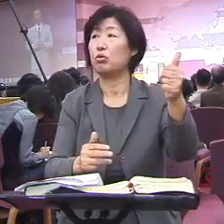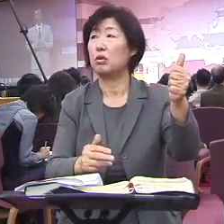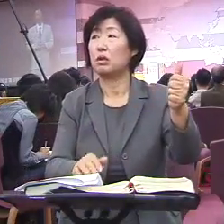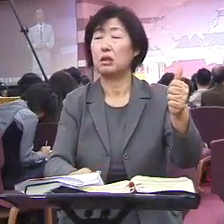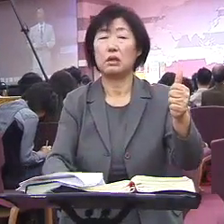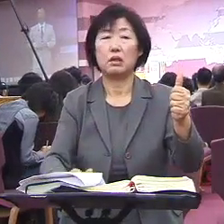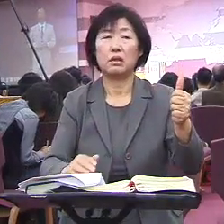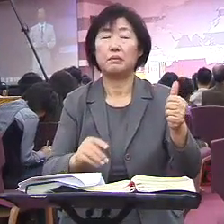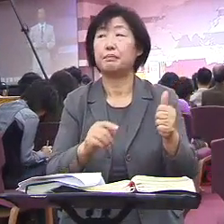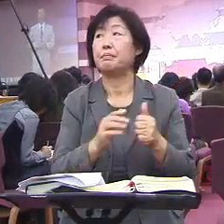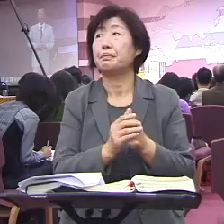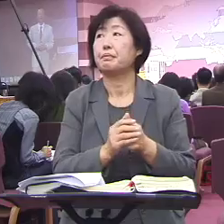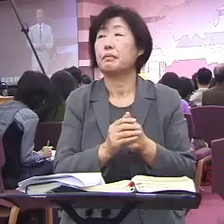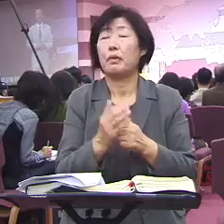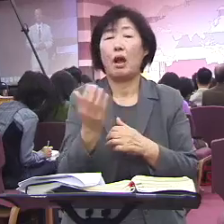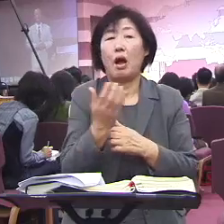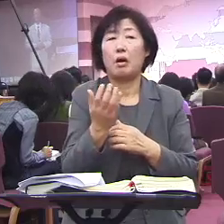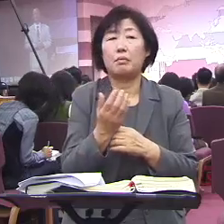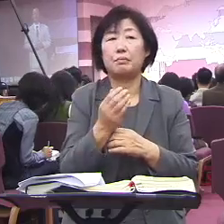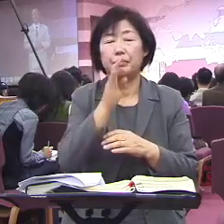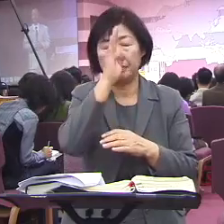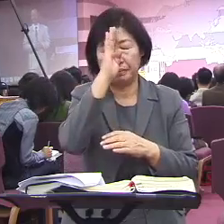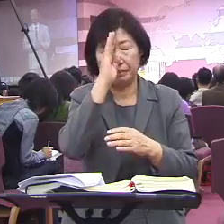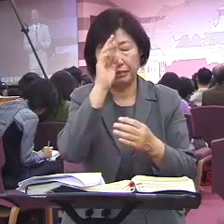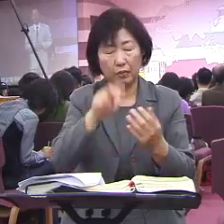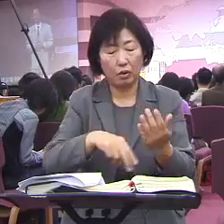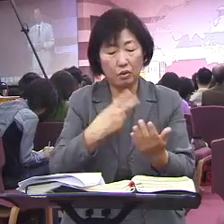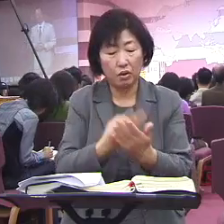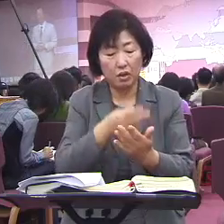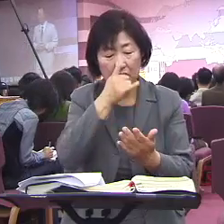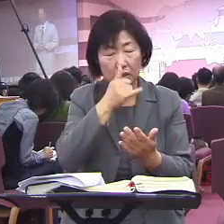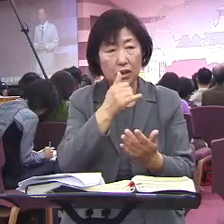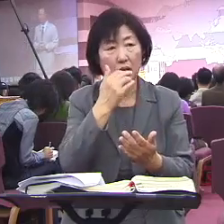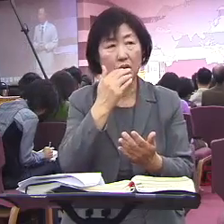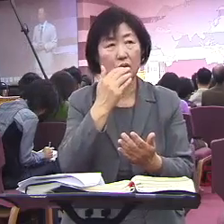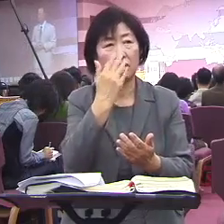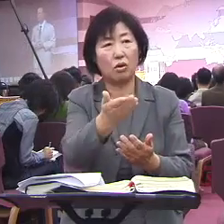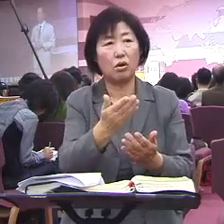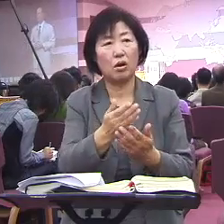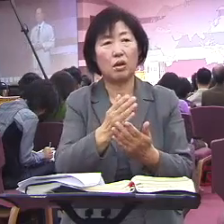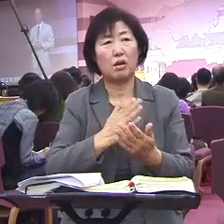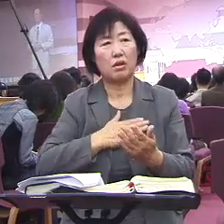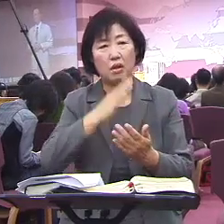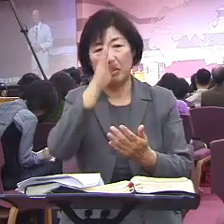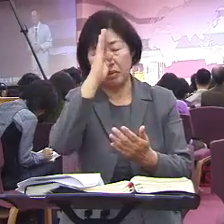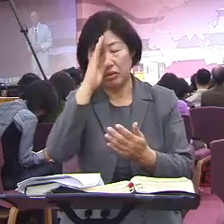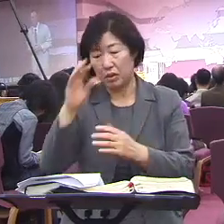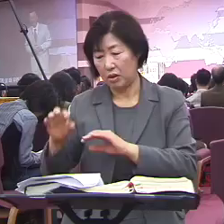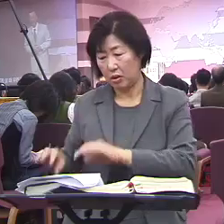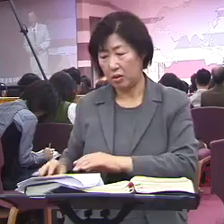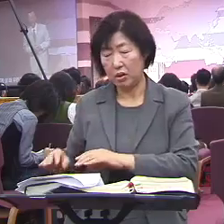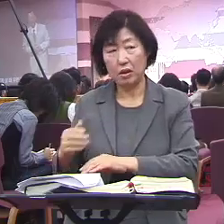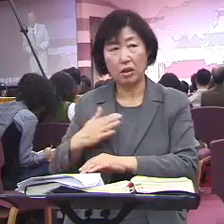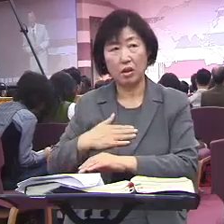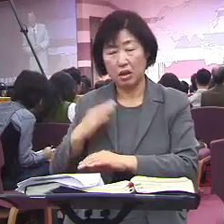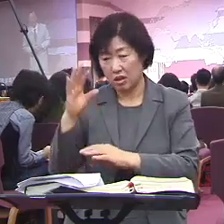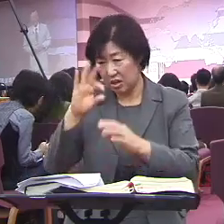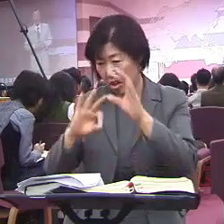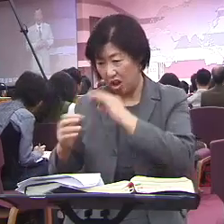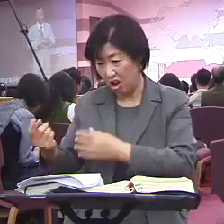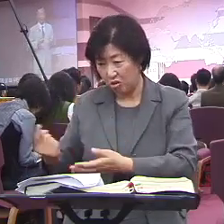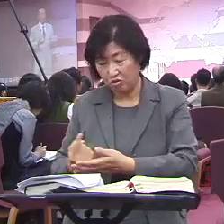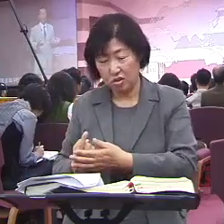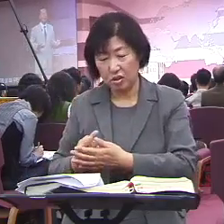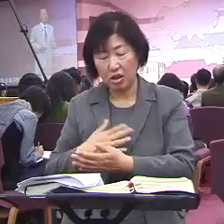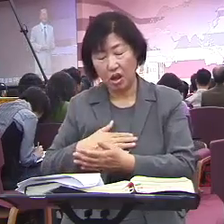내가 아파서 병상에 누워있을 때 너가 내 병상 곁에 와서 나를 찾아주었다.